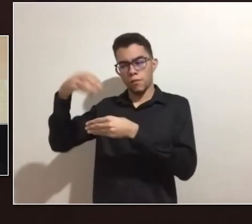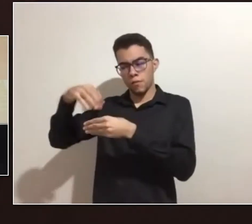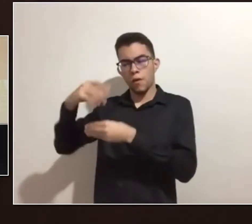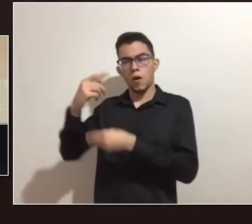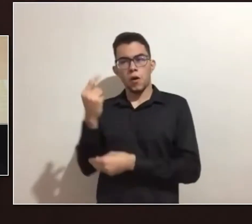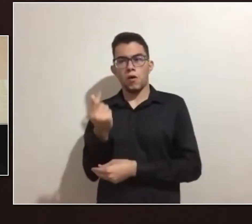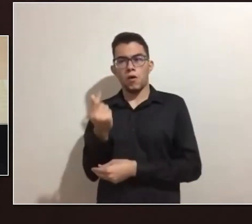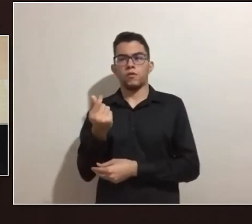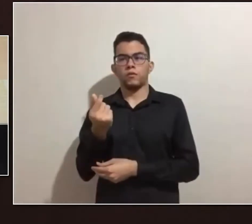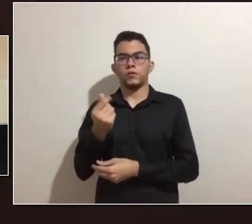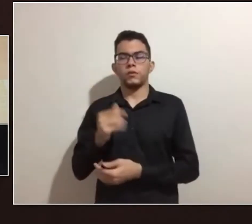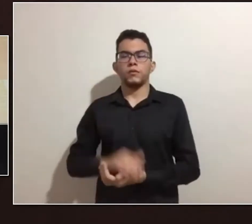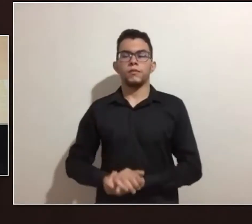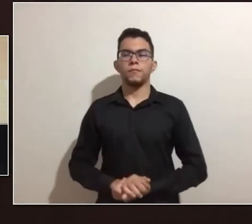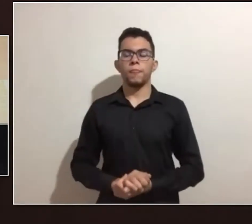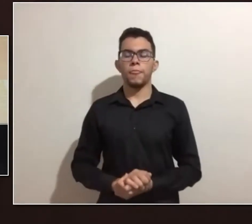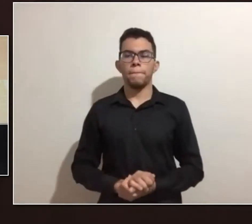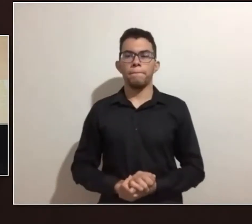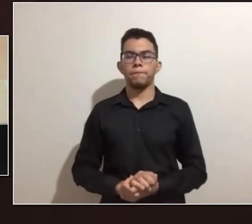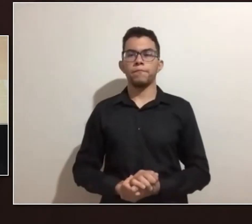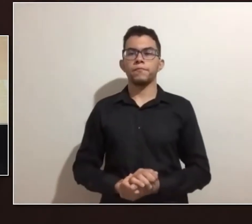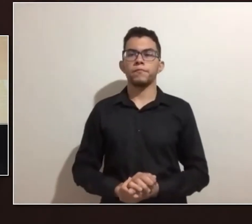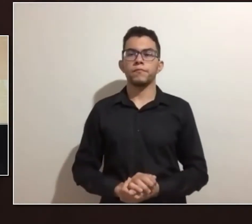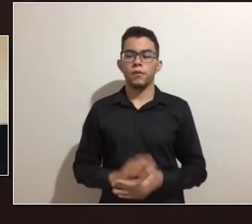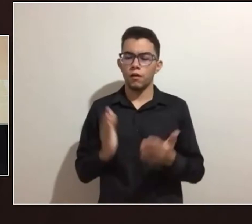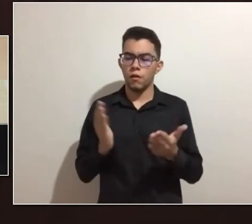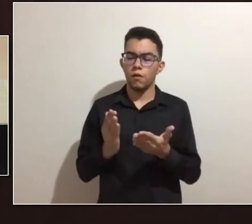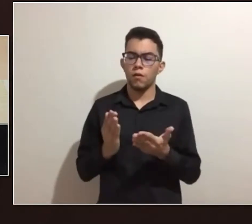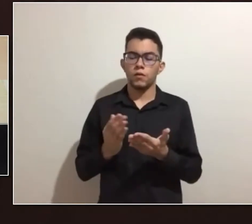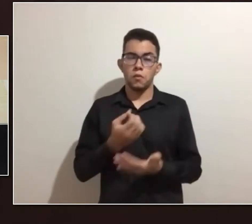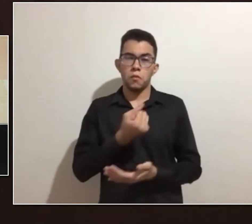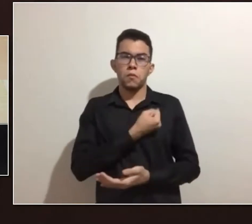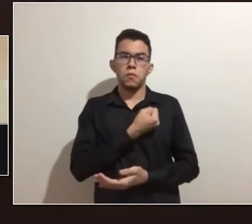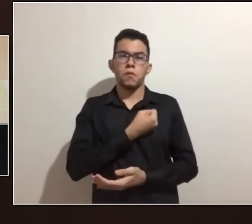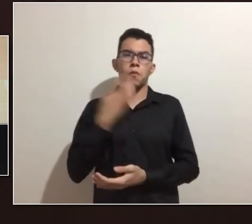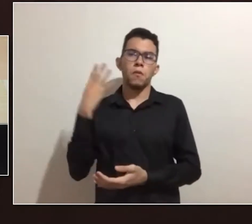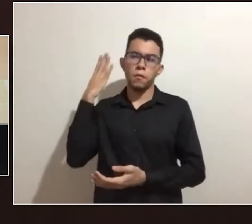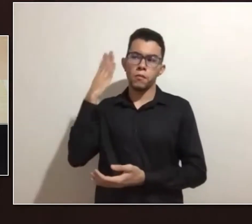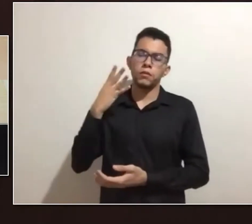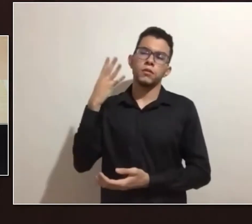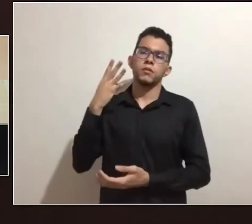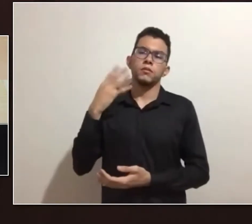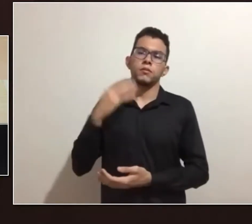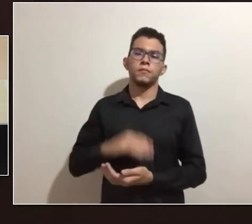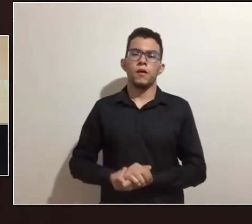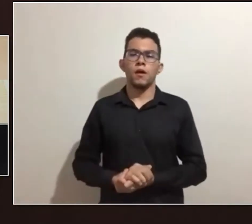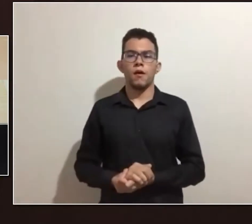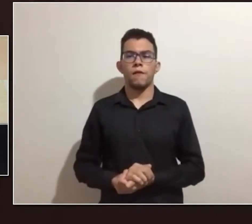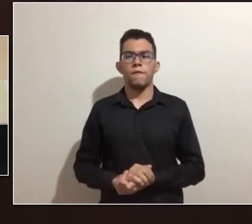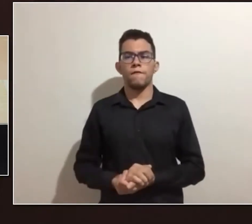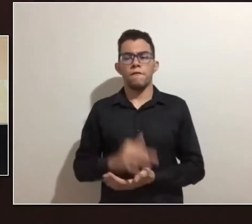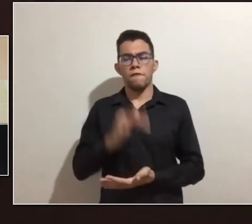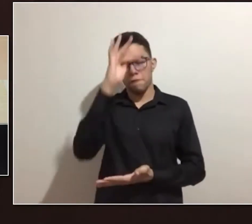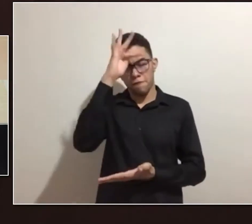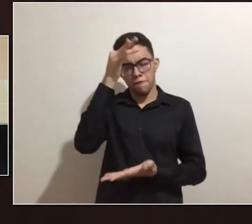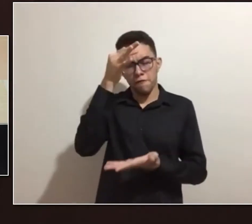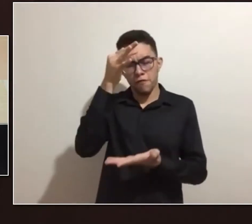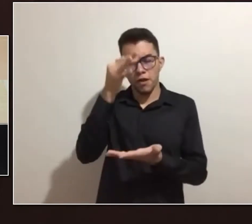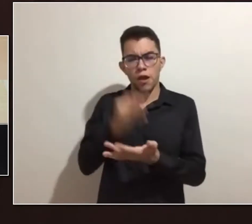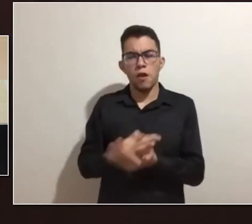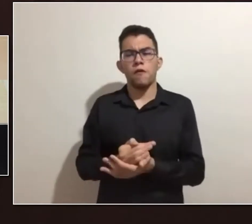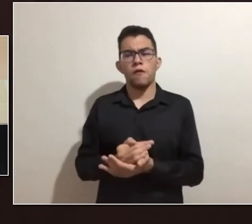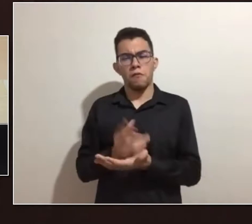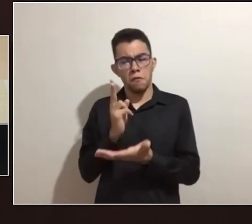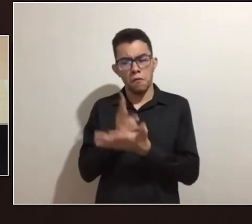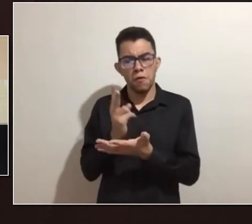Chegamos à mensagem 42, por título, Ser fiel até a morte, que